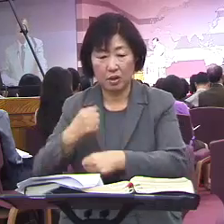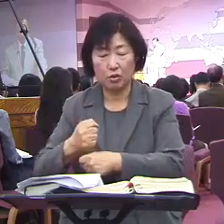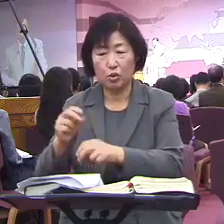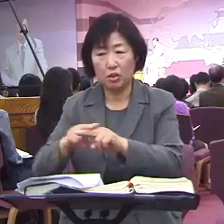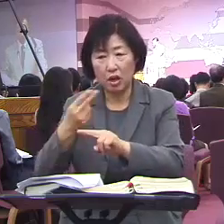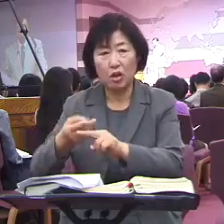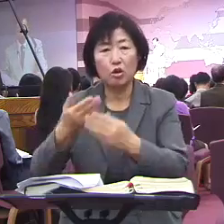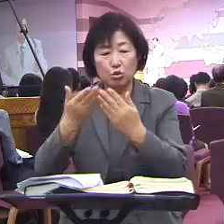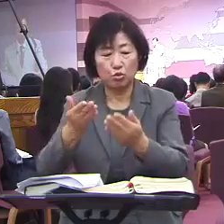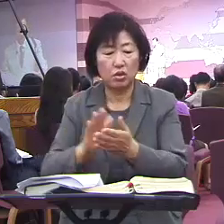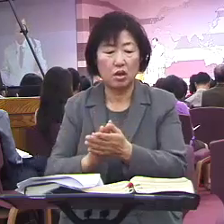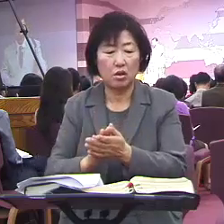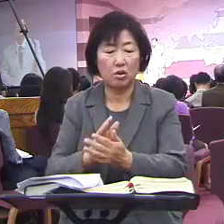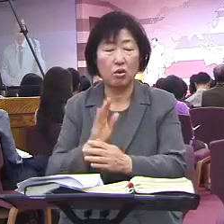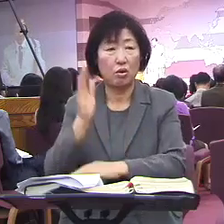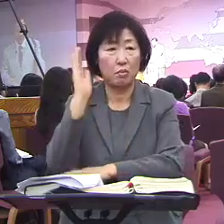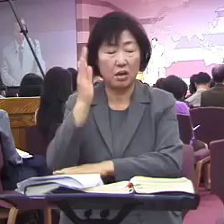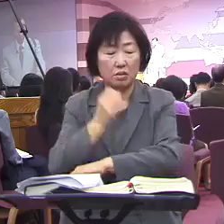말씀을 하십니다.